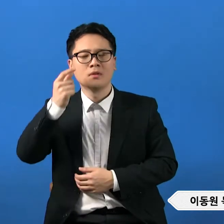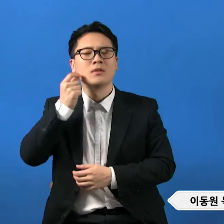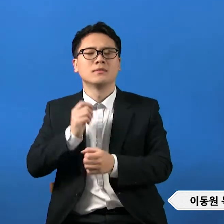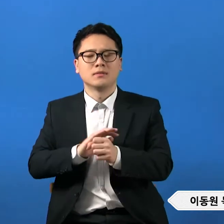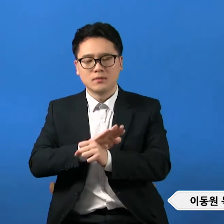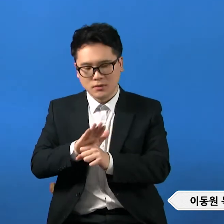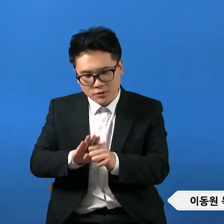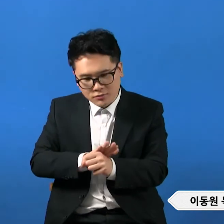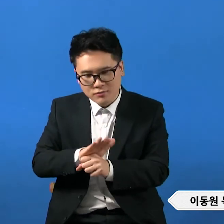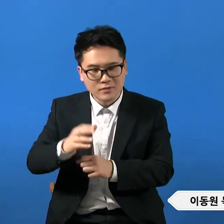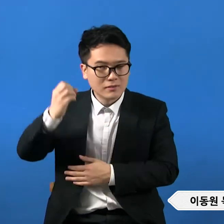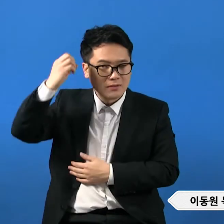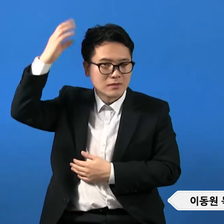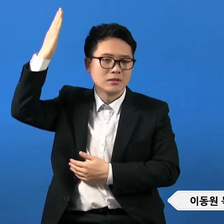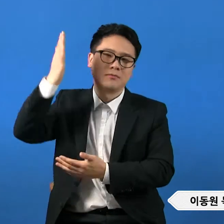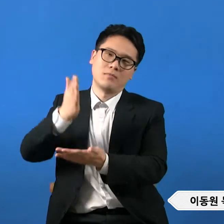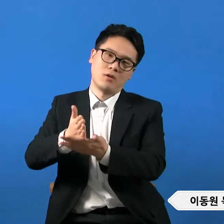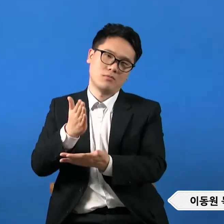긍휼을 잊지 마옵소서.